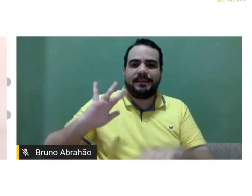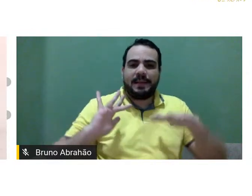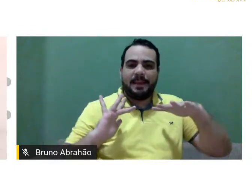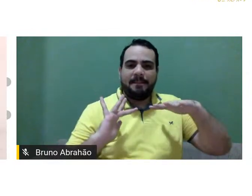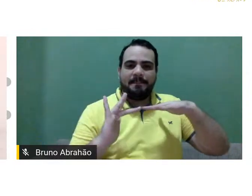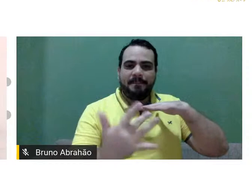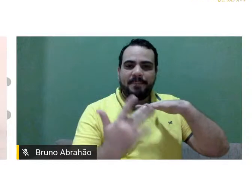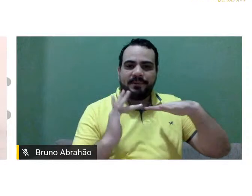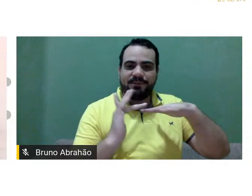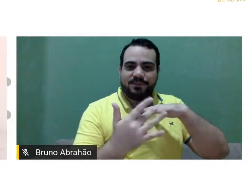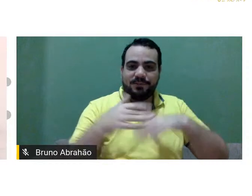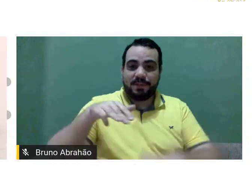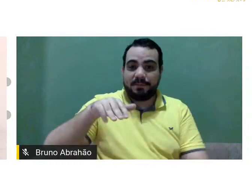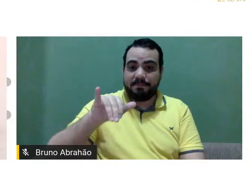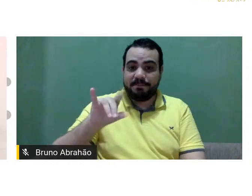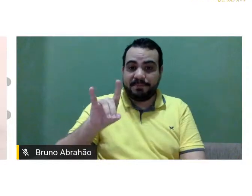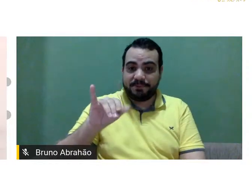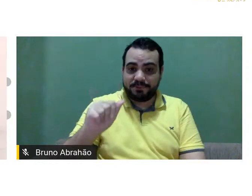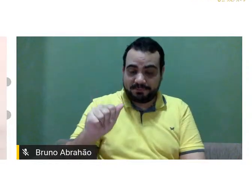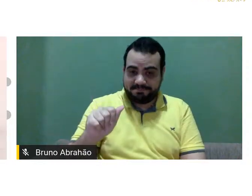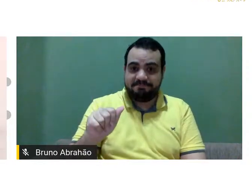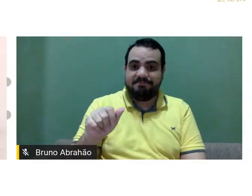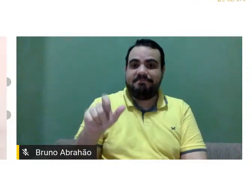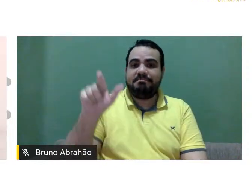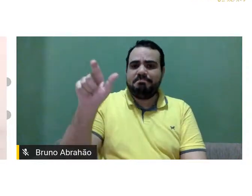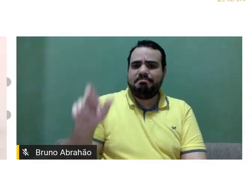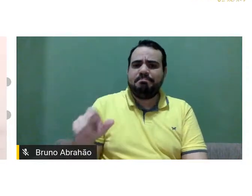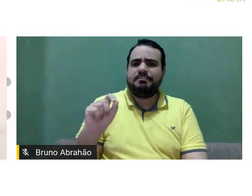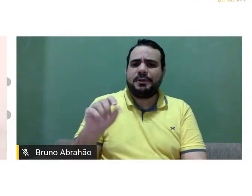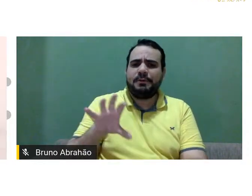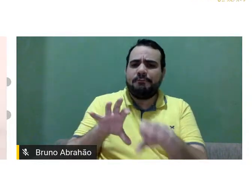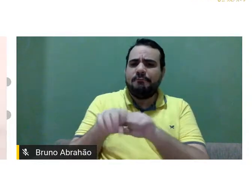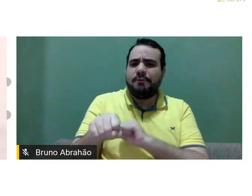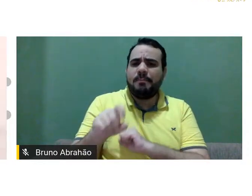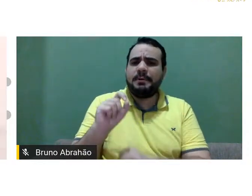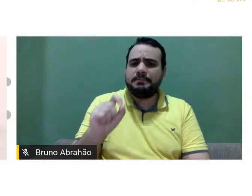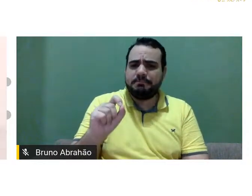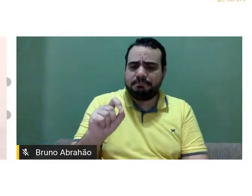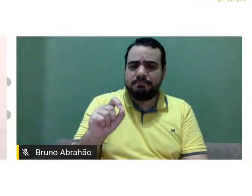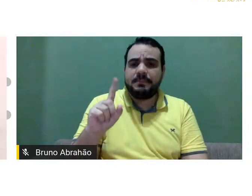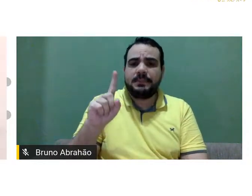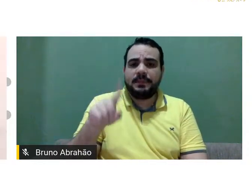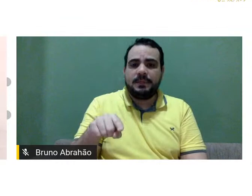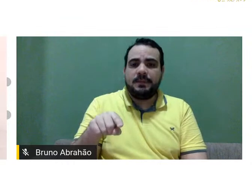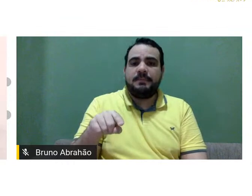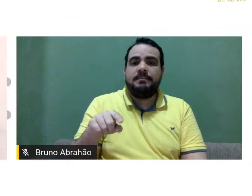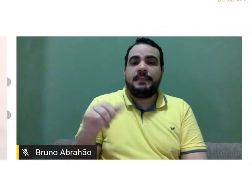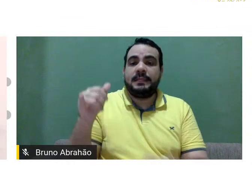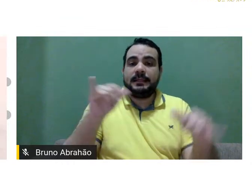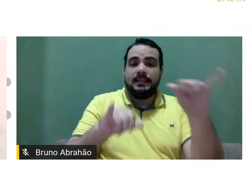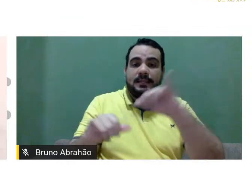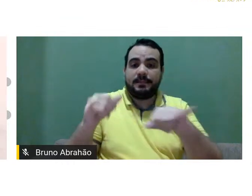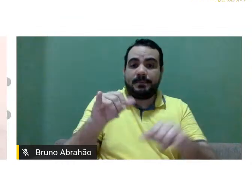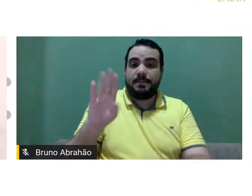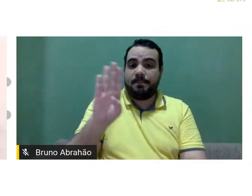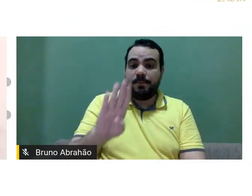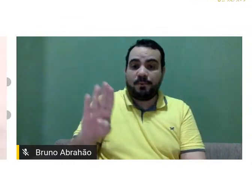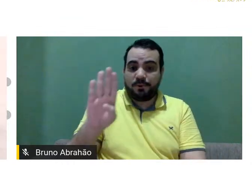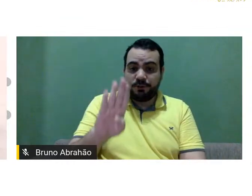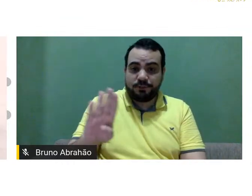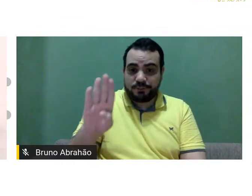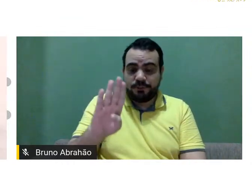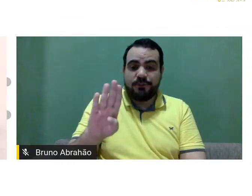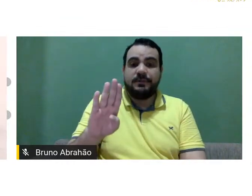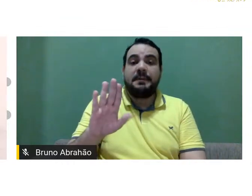uma pessoa que desenvolve um trabalho muito bacana com as mídias sociais Ela é formada